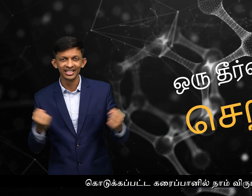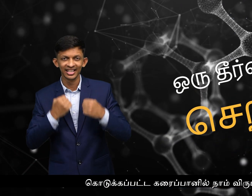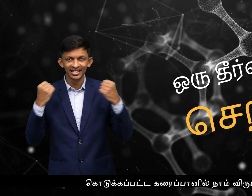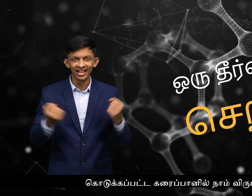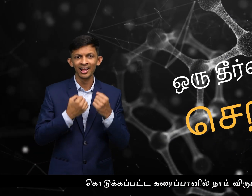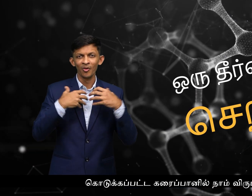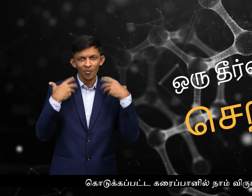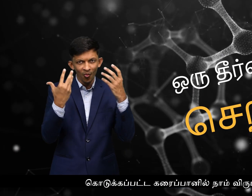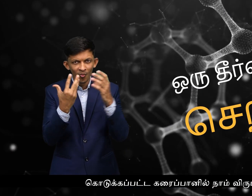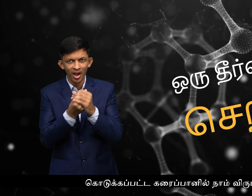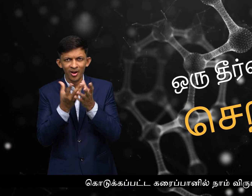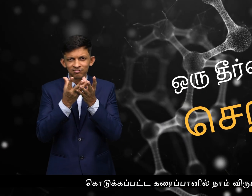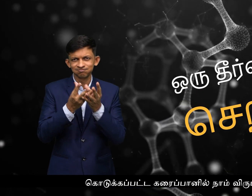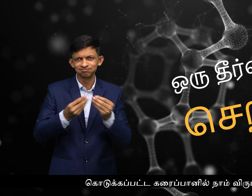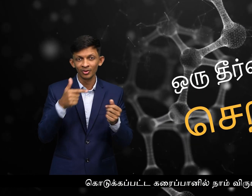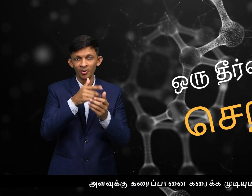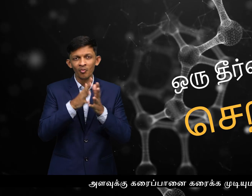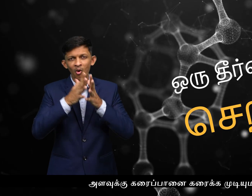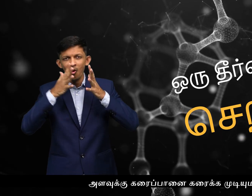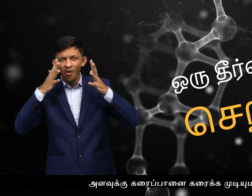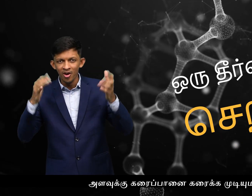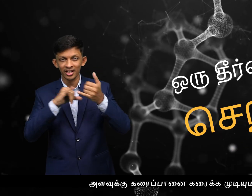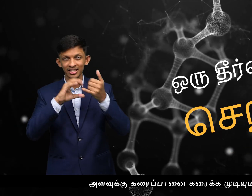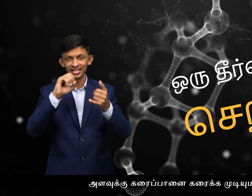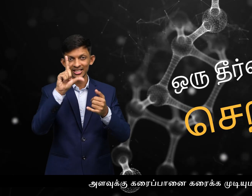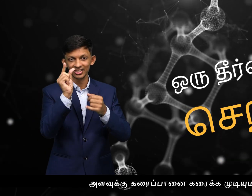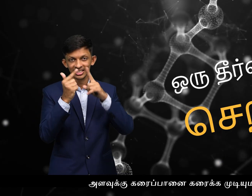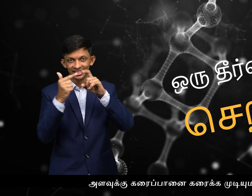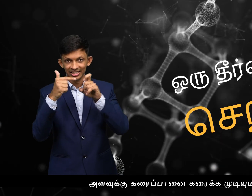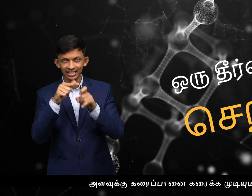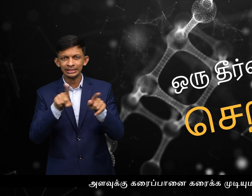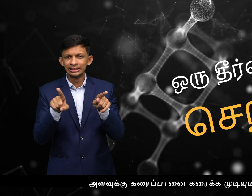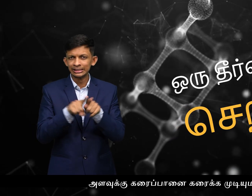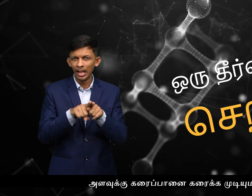கொடுக்கப்பட்ட கரைப்பானில் நாம் விரும்பும் அளவுக்கு கரைப்பானை கரைக்க முடியுமா?